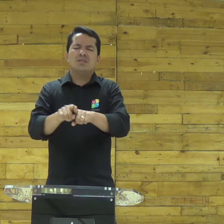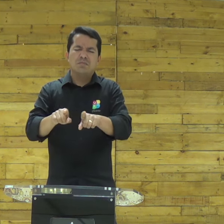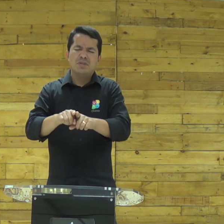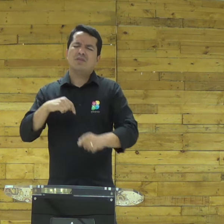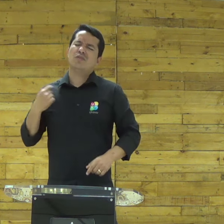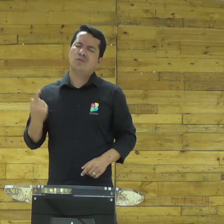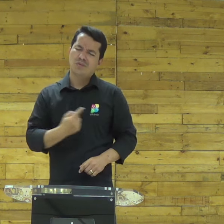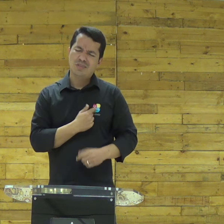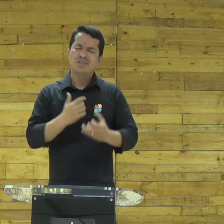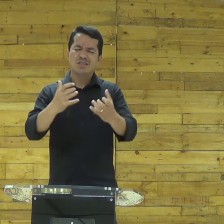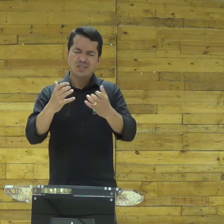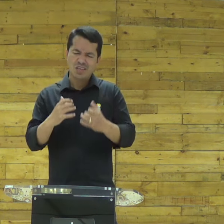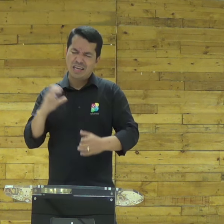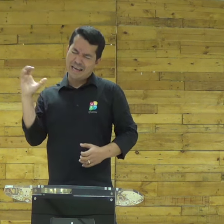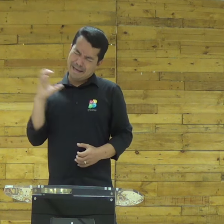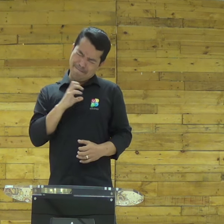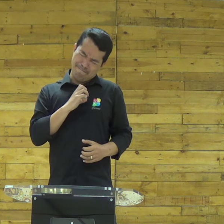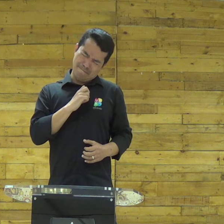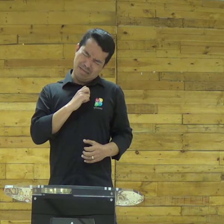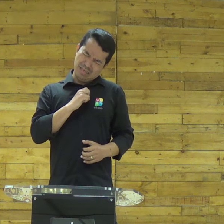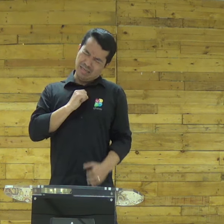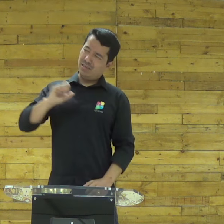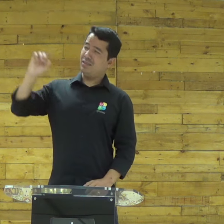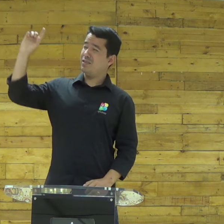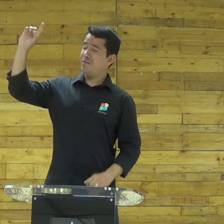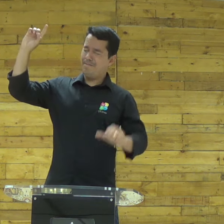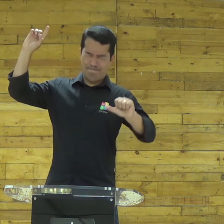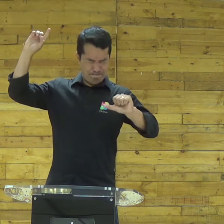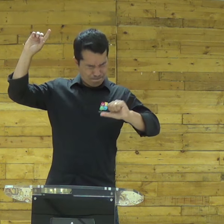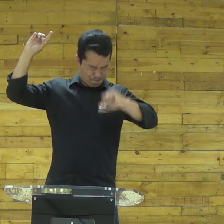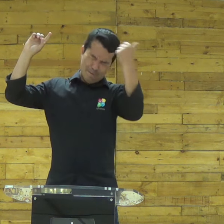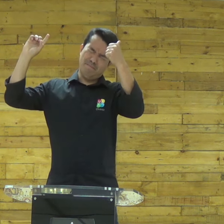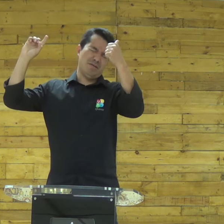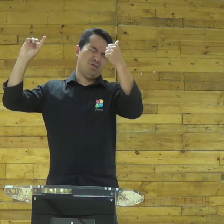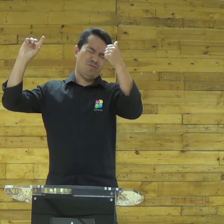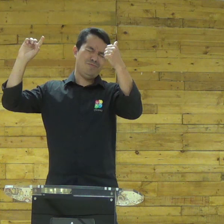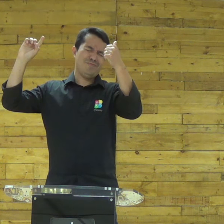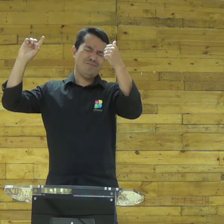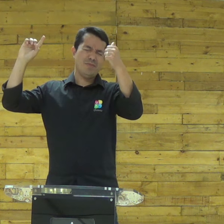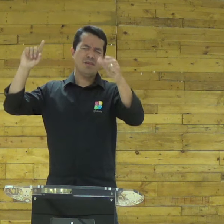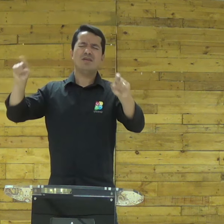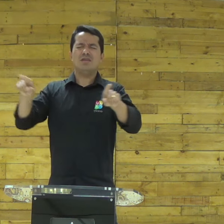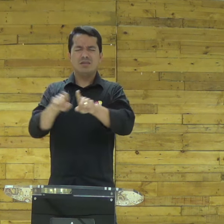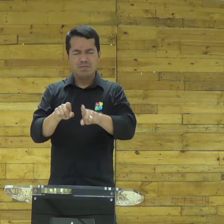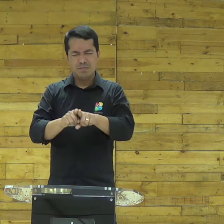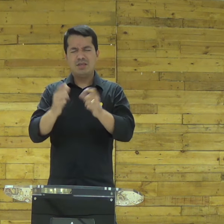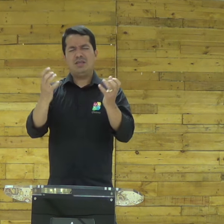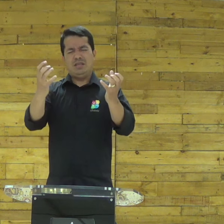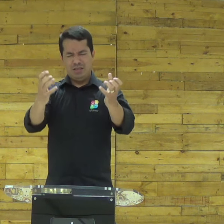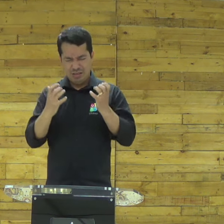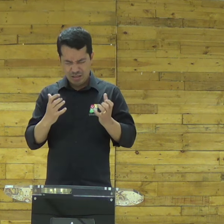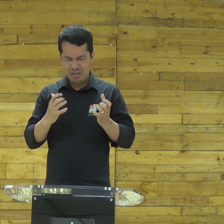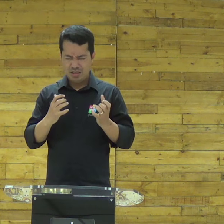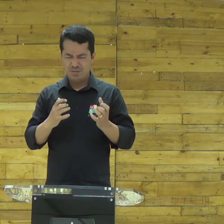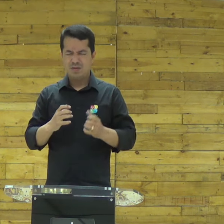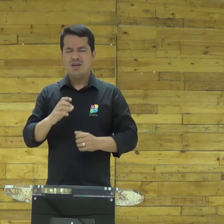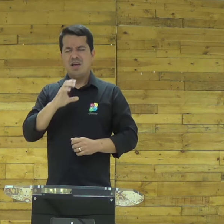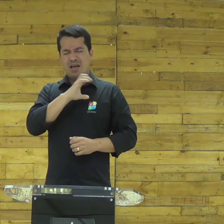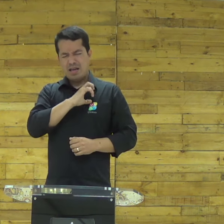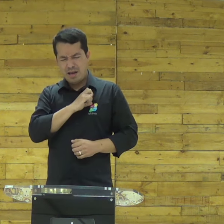evangelizar também queremos amar ao Senhor em primeiro lugar também desejamos e